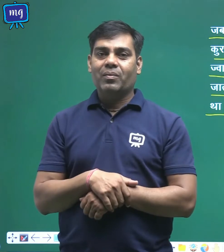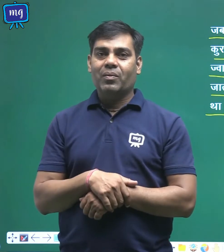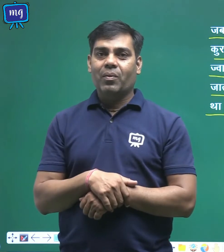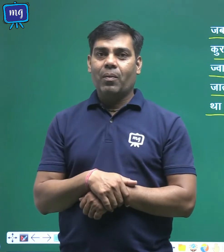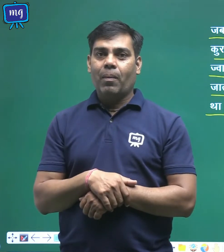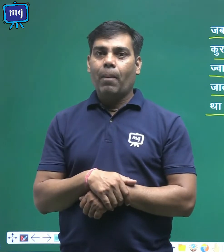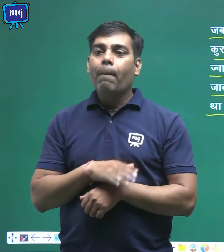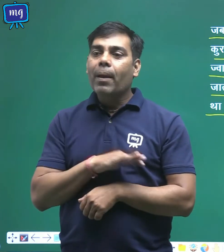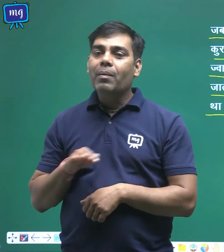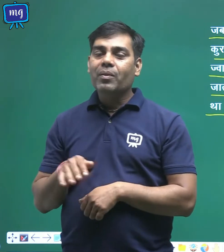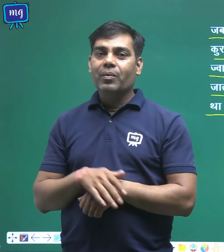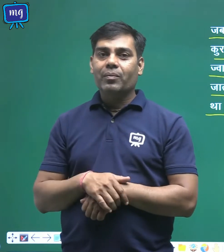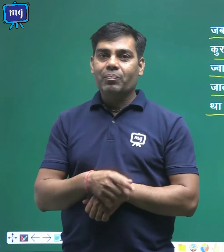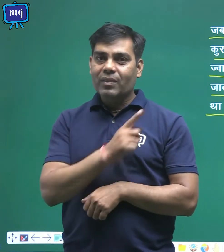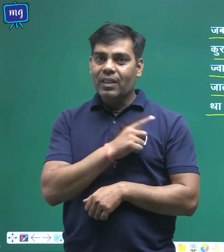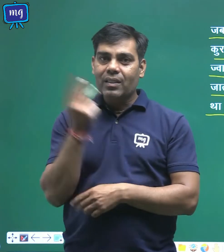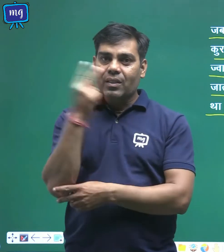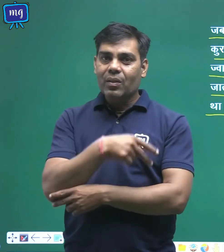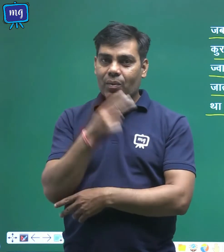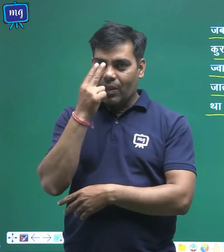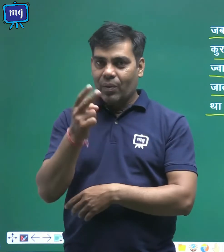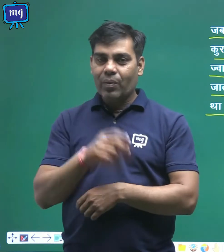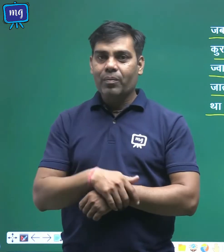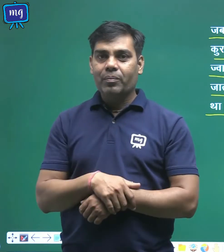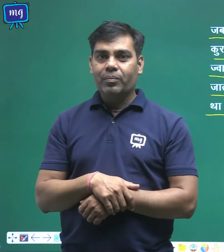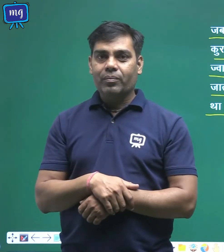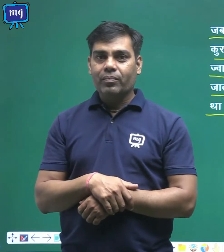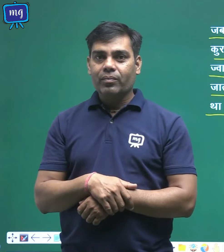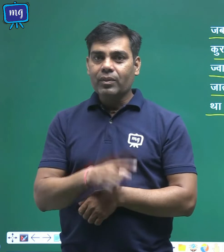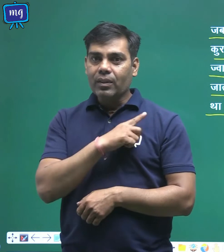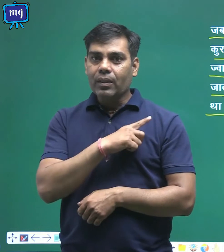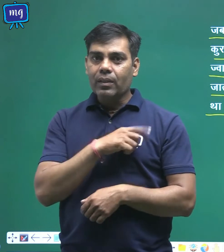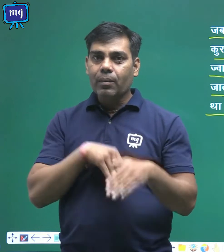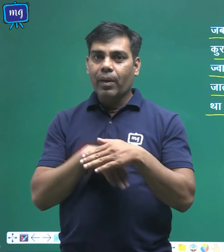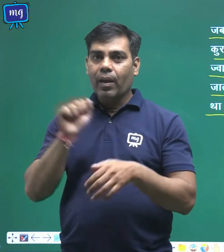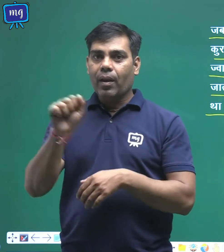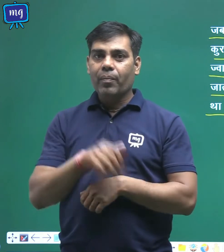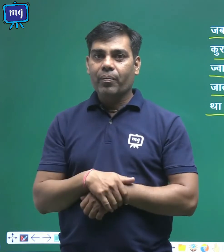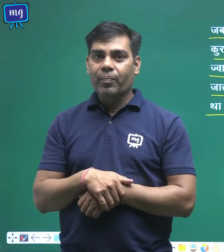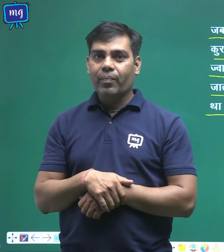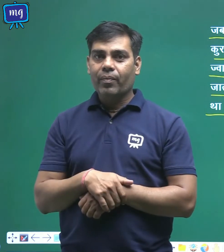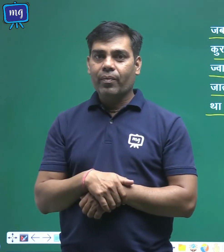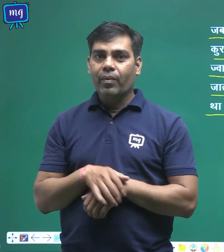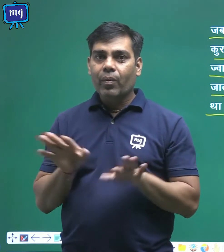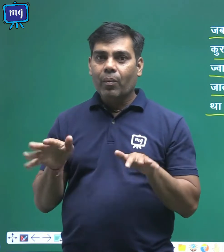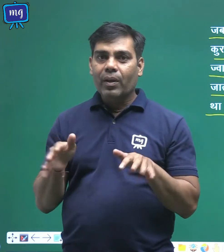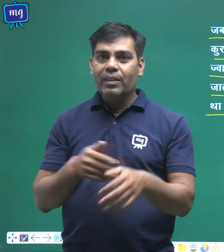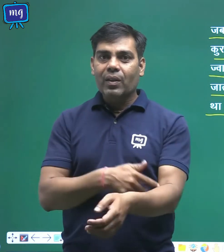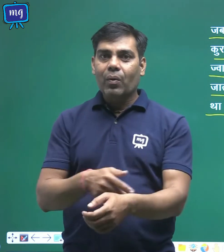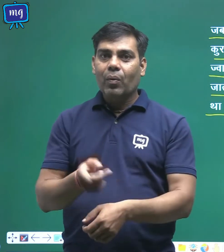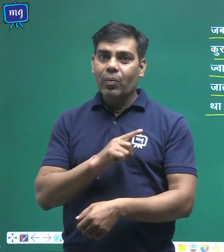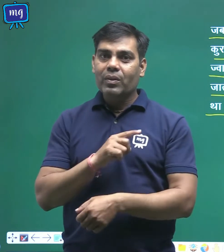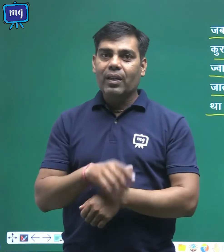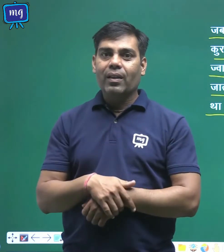प्यारे बच्चों, इस चित्र को देखो। इसमें आप कुरज को